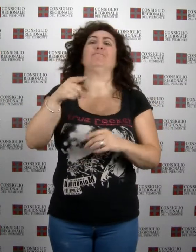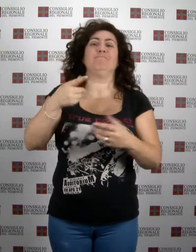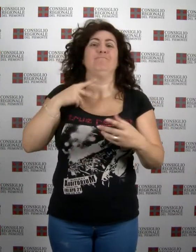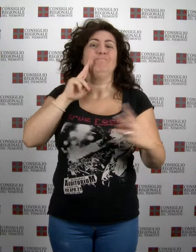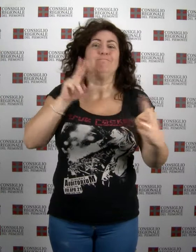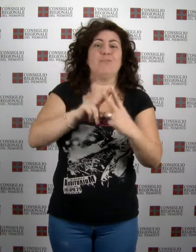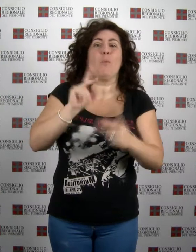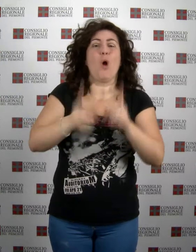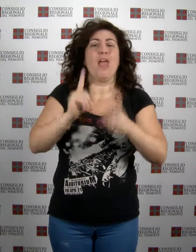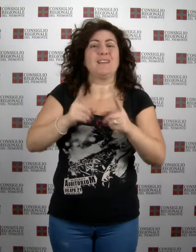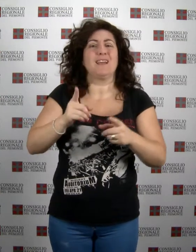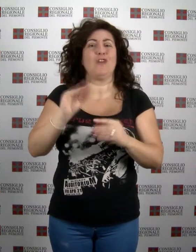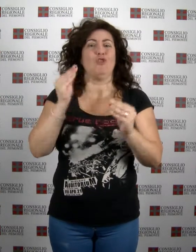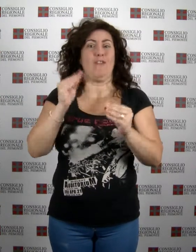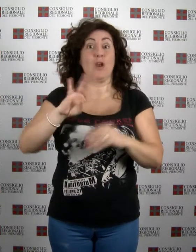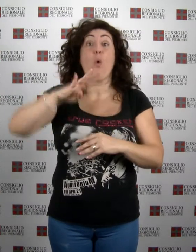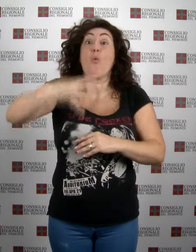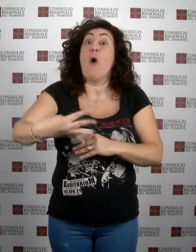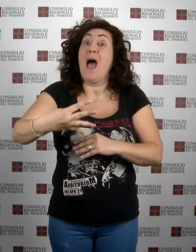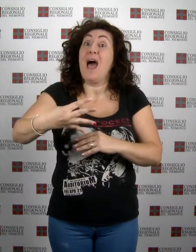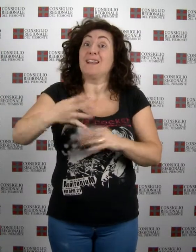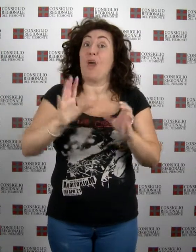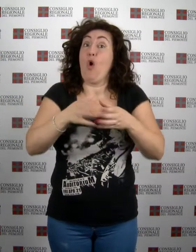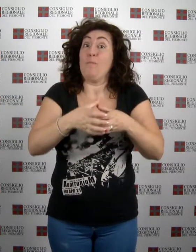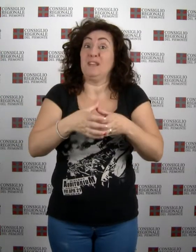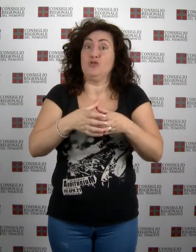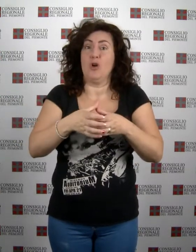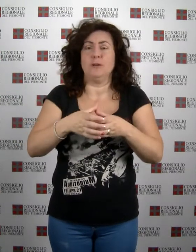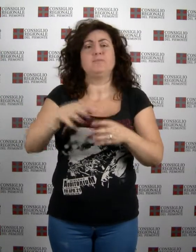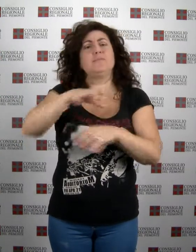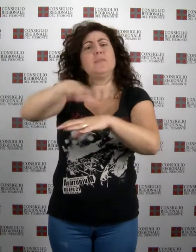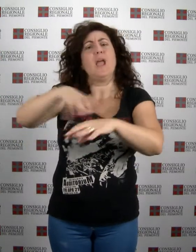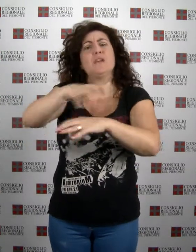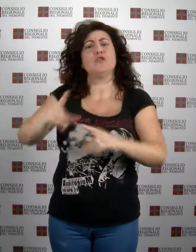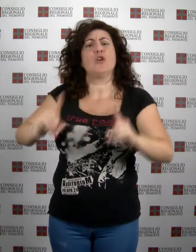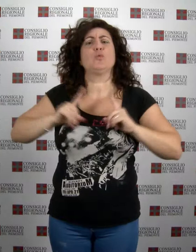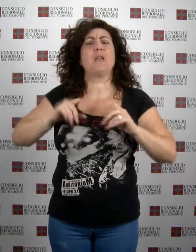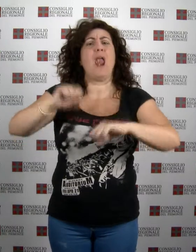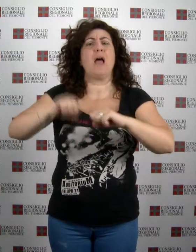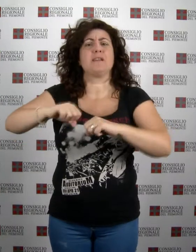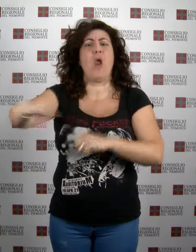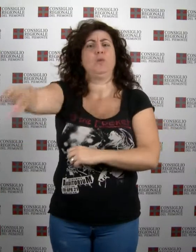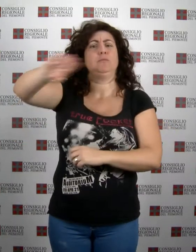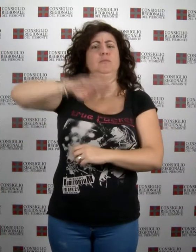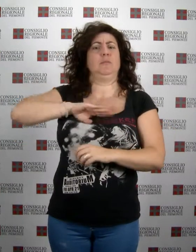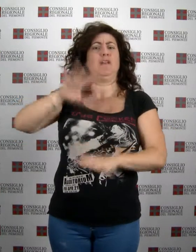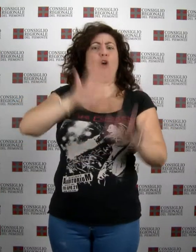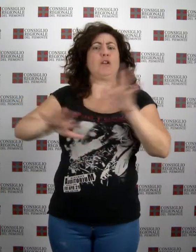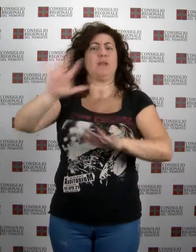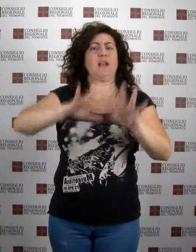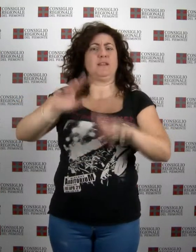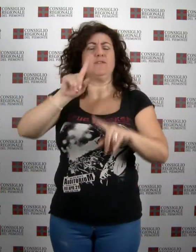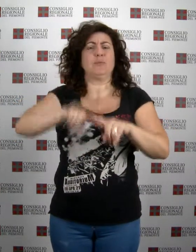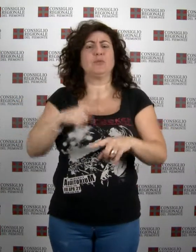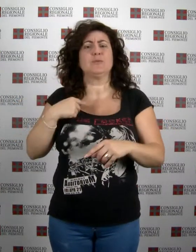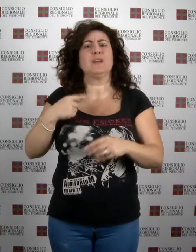decentrata. La quarta, Sanità, ha ricevuto una informativa dell'assessore alla tutela della salute e ha espresso il parere sul piano di rientro